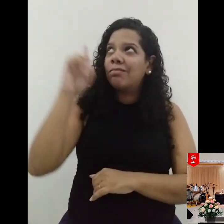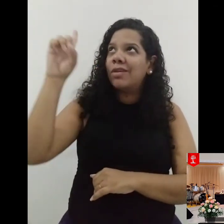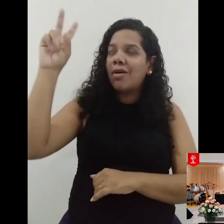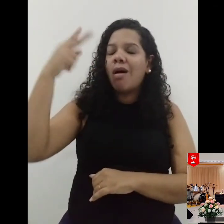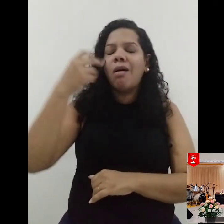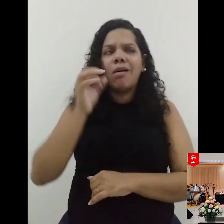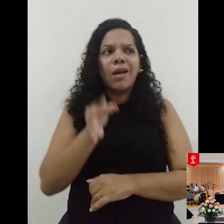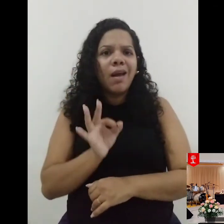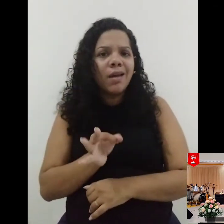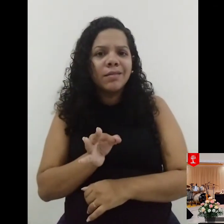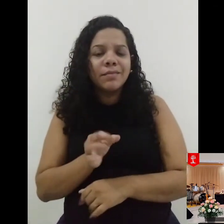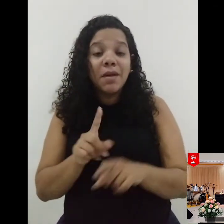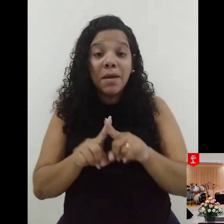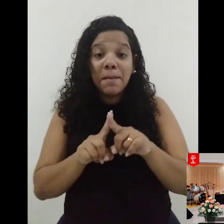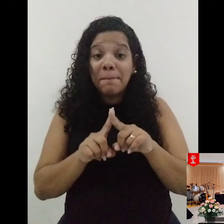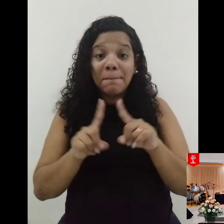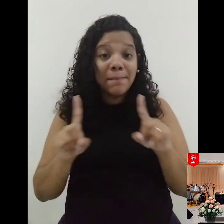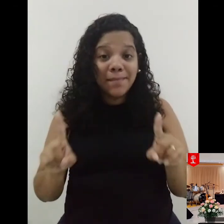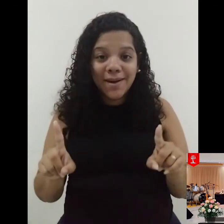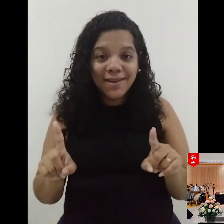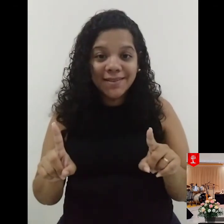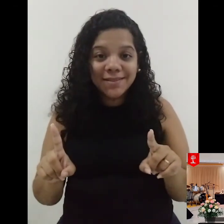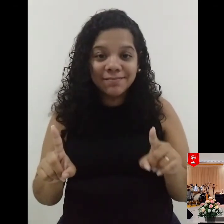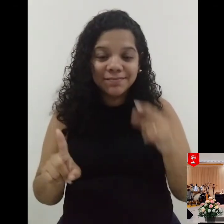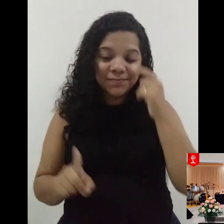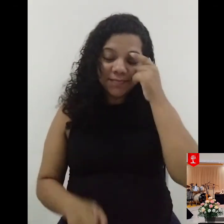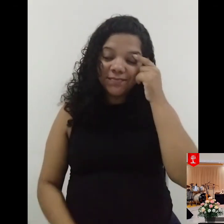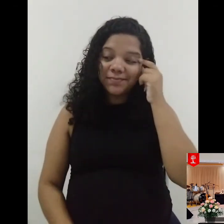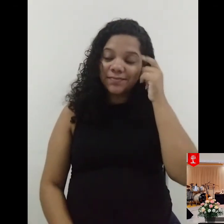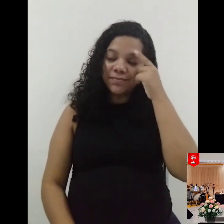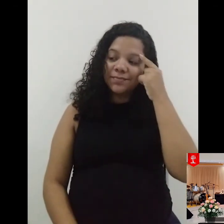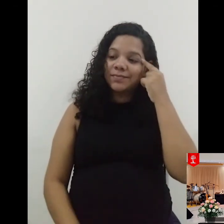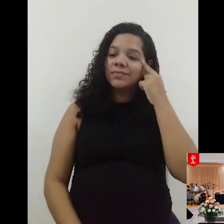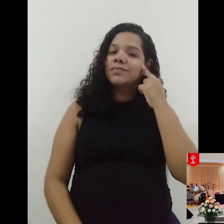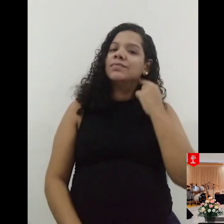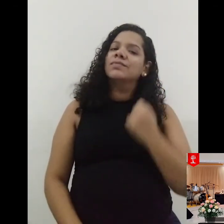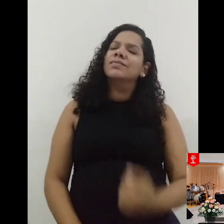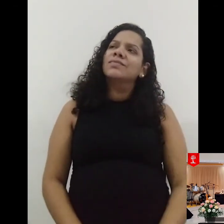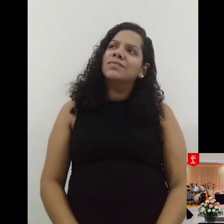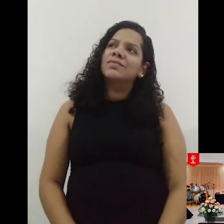Mas a forma como se fazia, Deus reprovou.